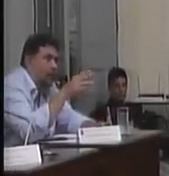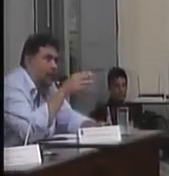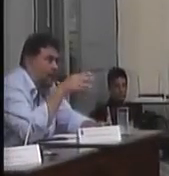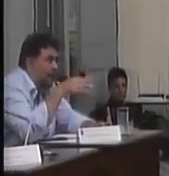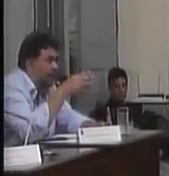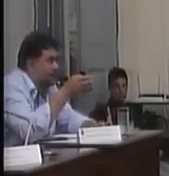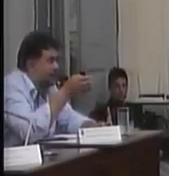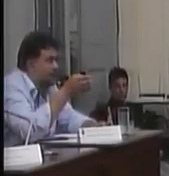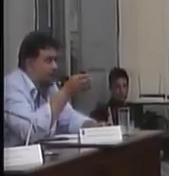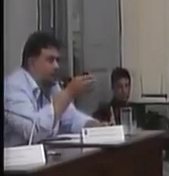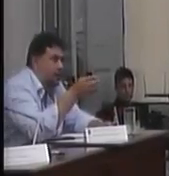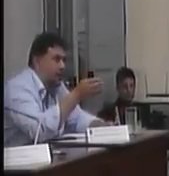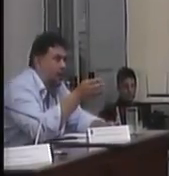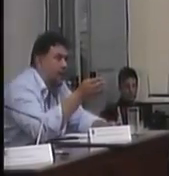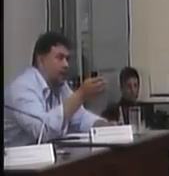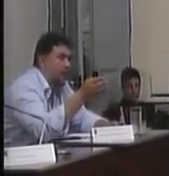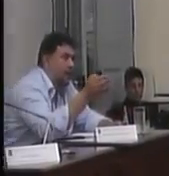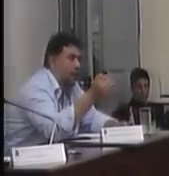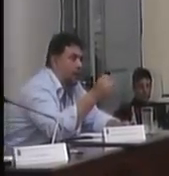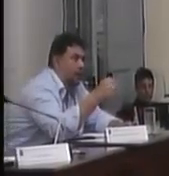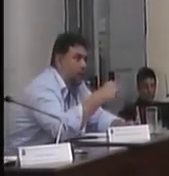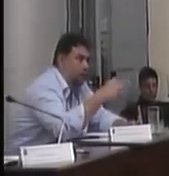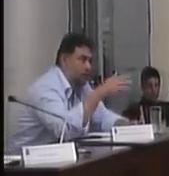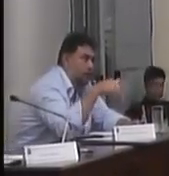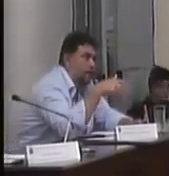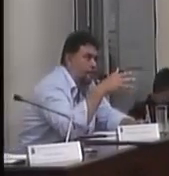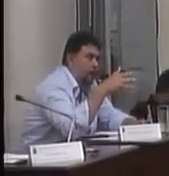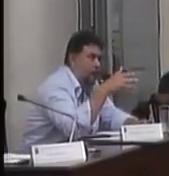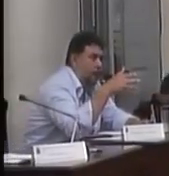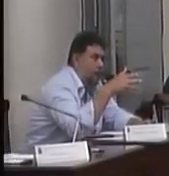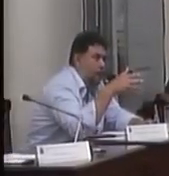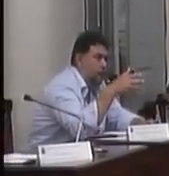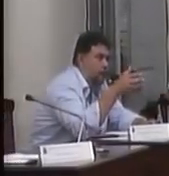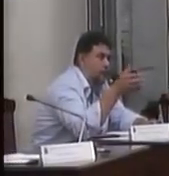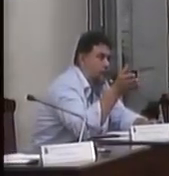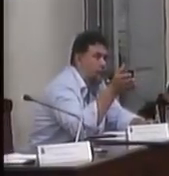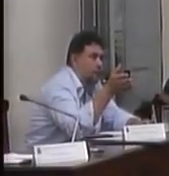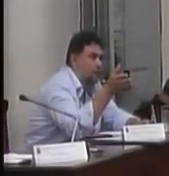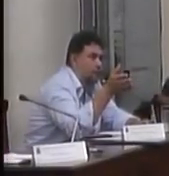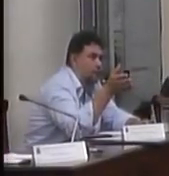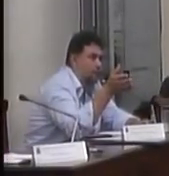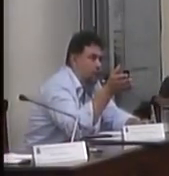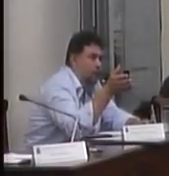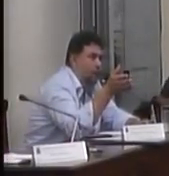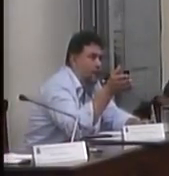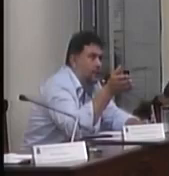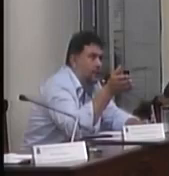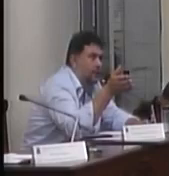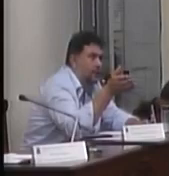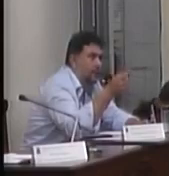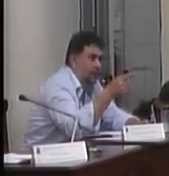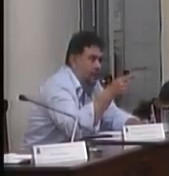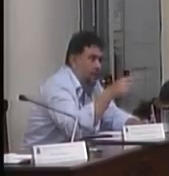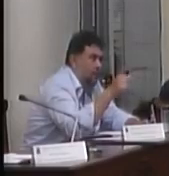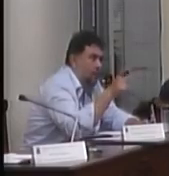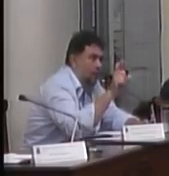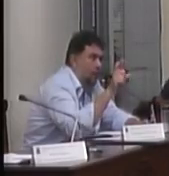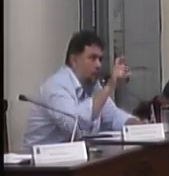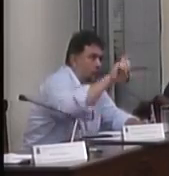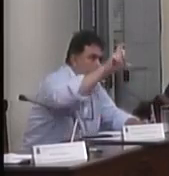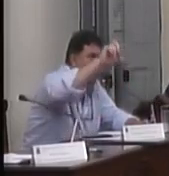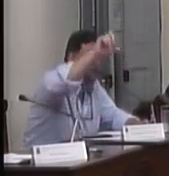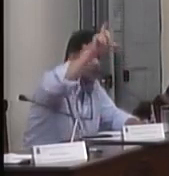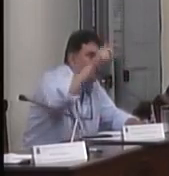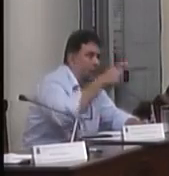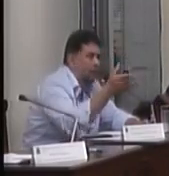questão Valença, em especial, né, a maioria dos professores são 20 horas, né? Então, esse piso nacional